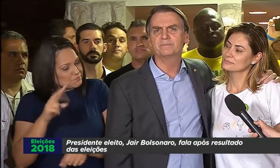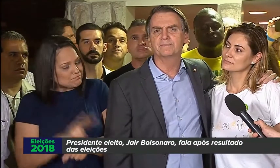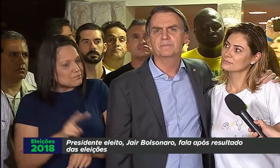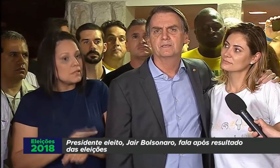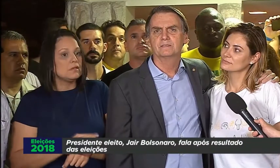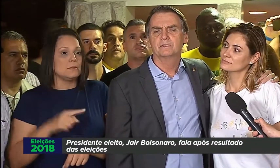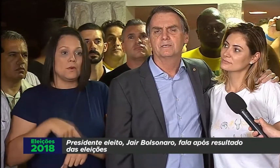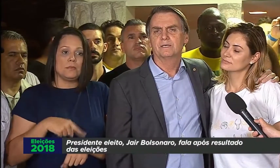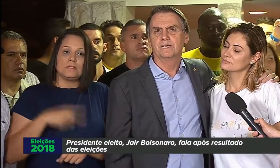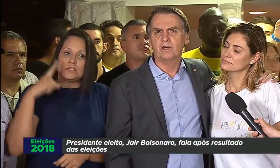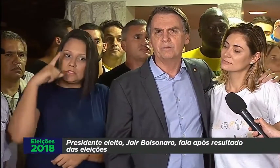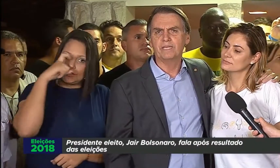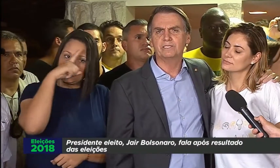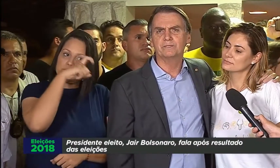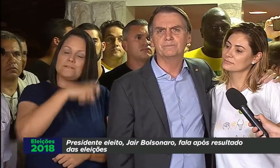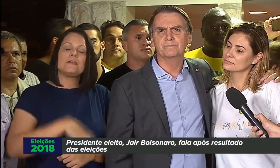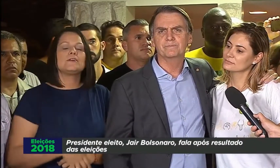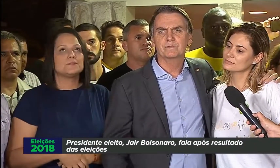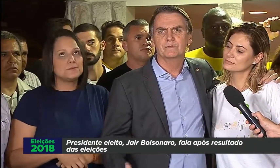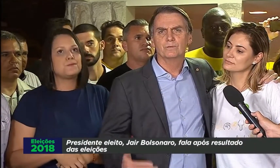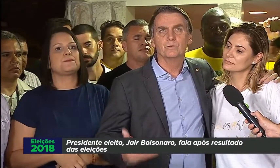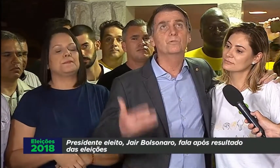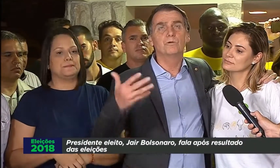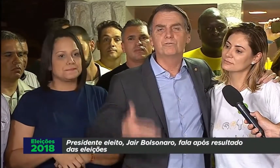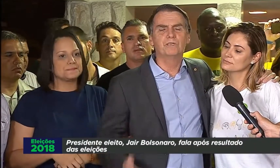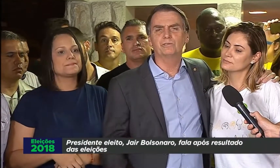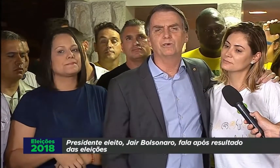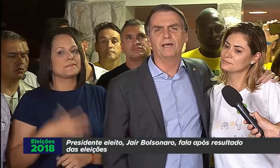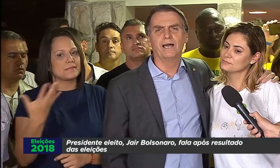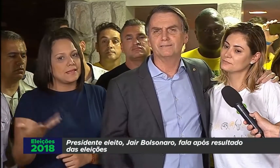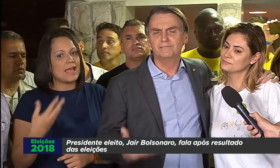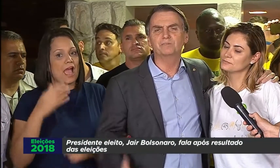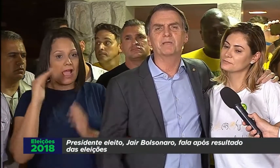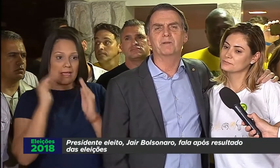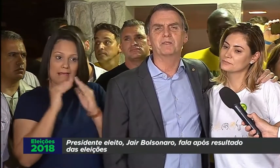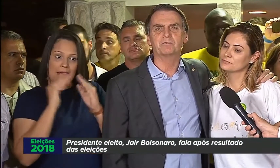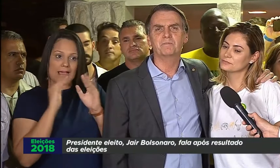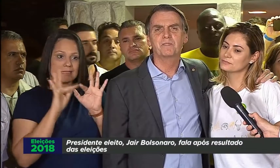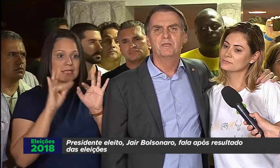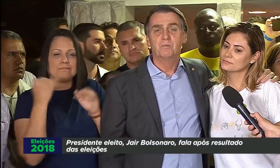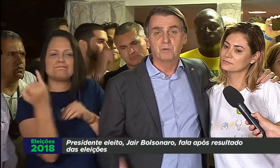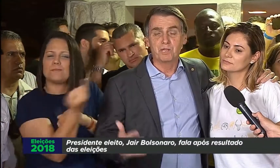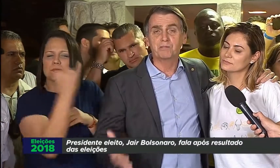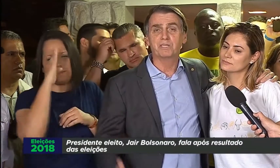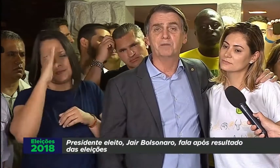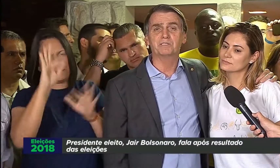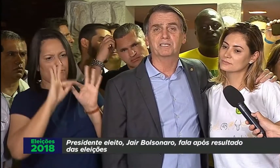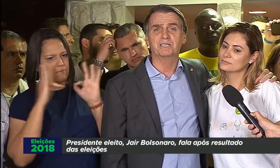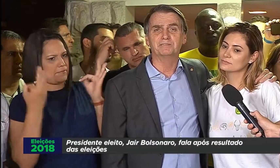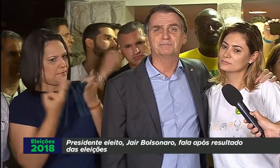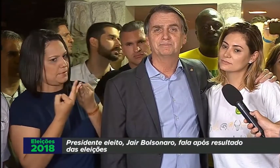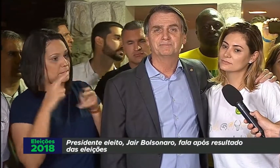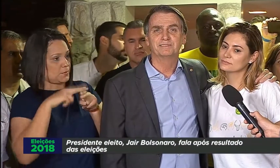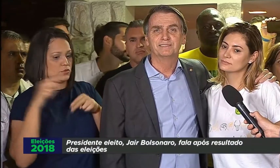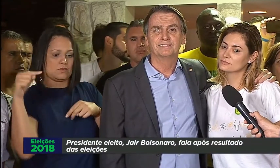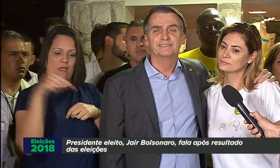difíceis. Realmente, o convívio do lar não tem preço. Por isso temos